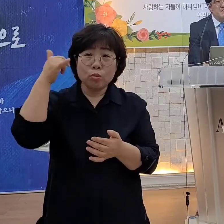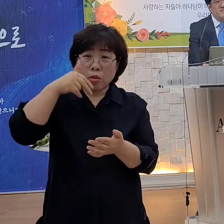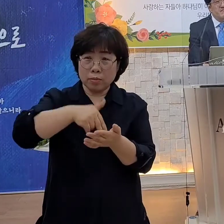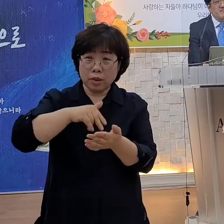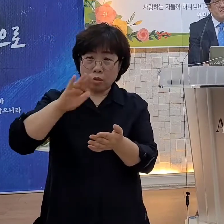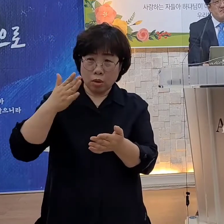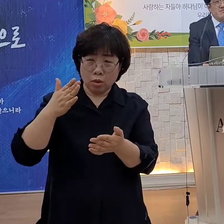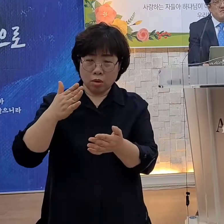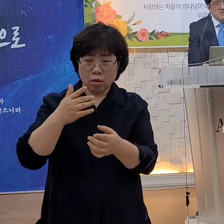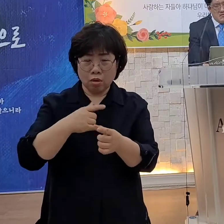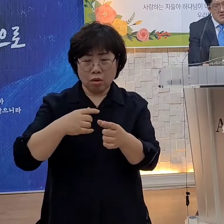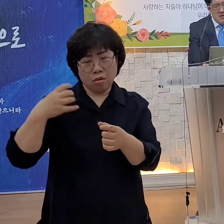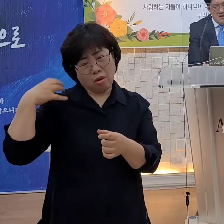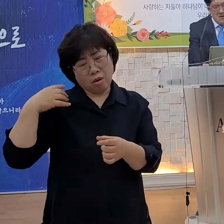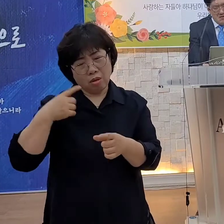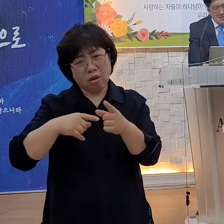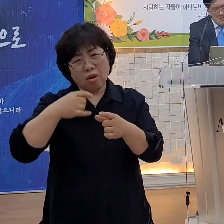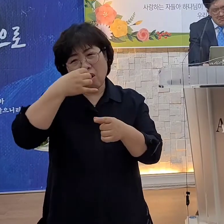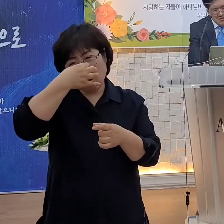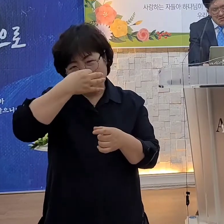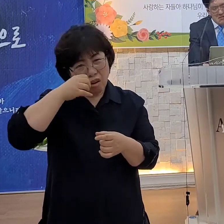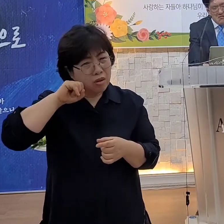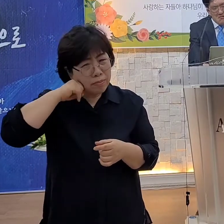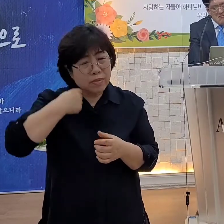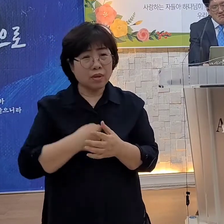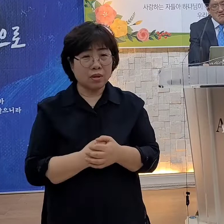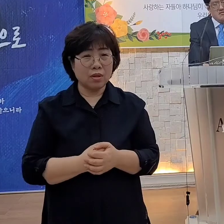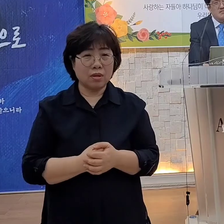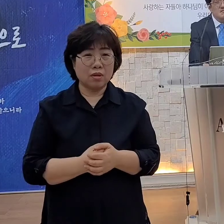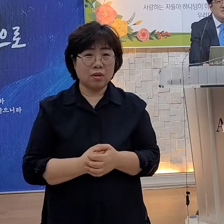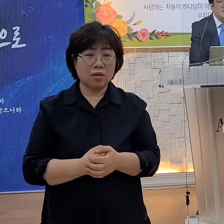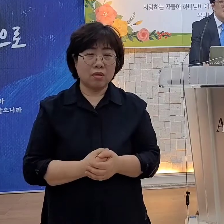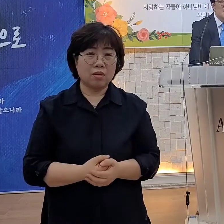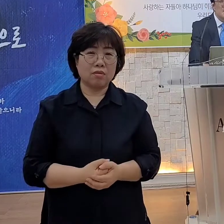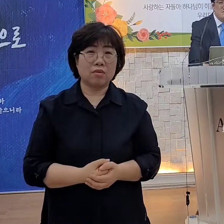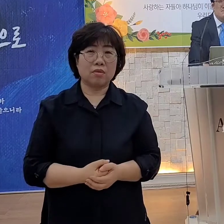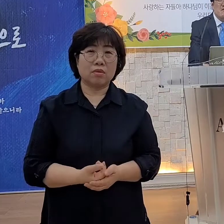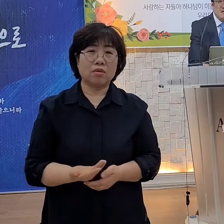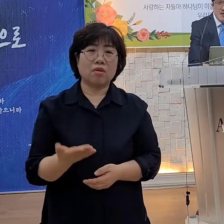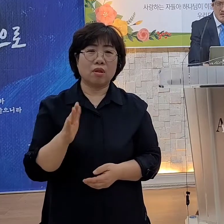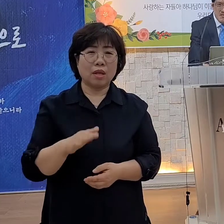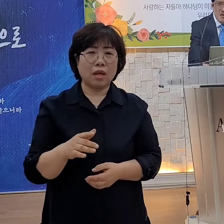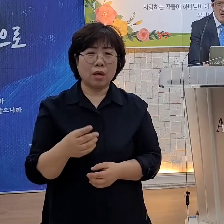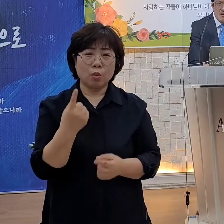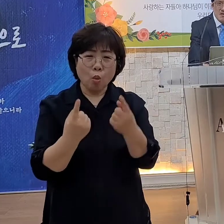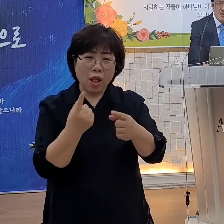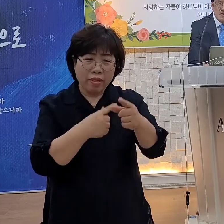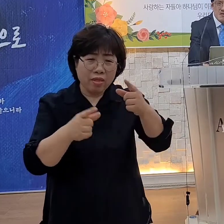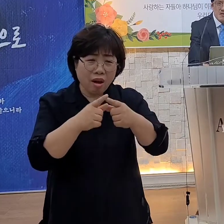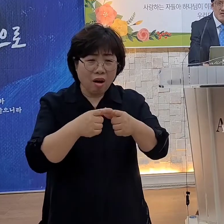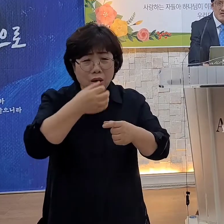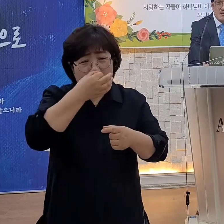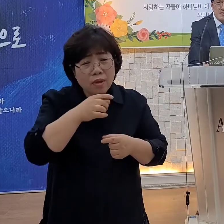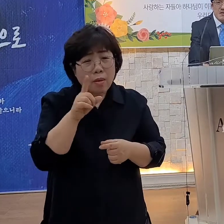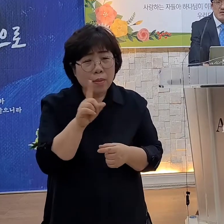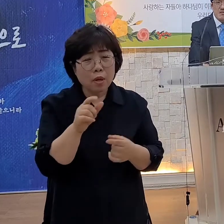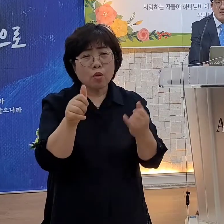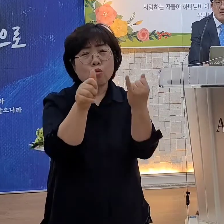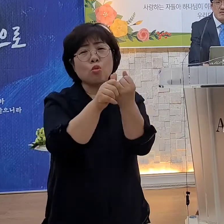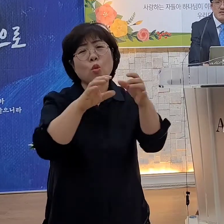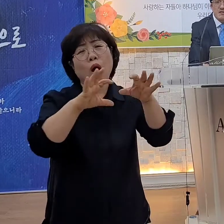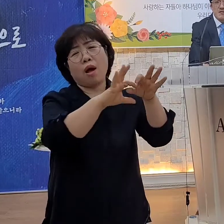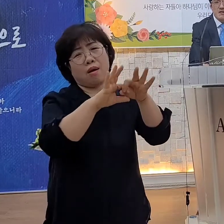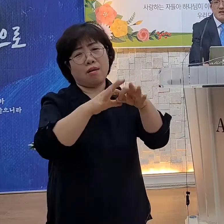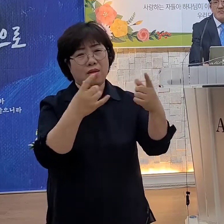어렵습니다. 그런데 그보다 더 어려운 게 바로 저는 부부 관계가 아닌가. 이런